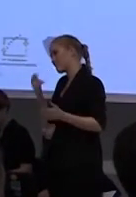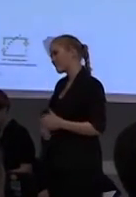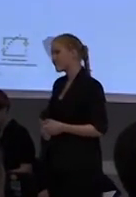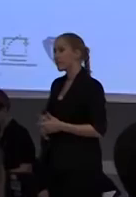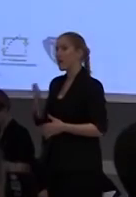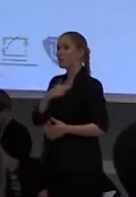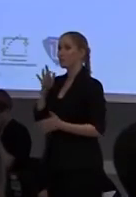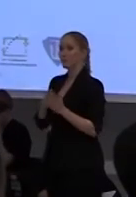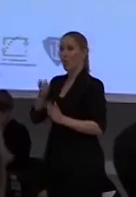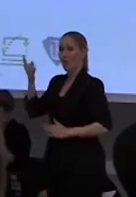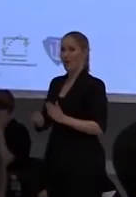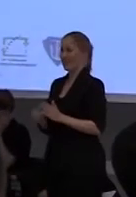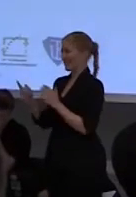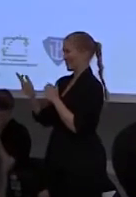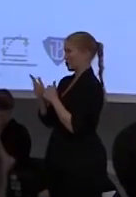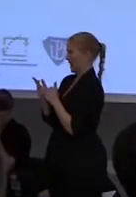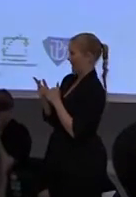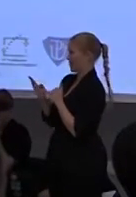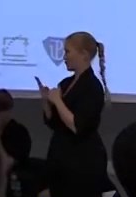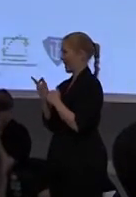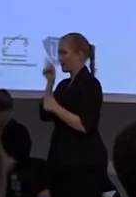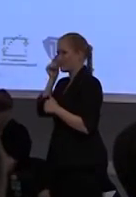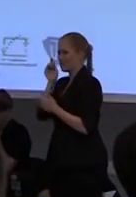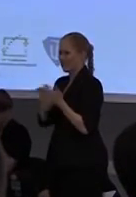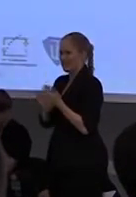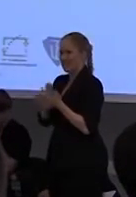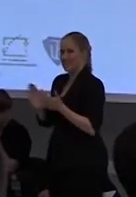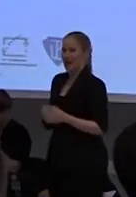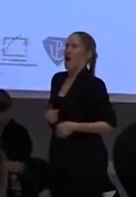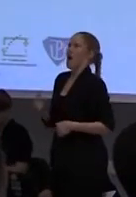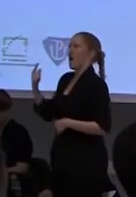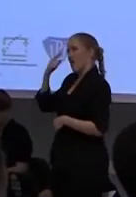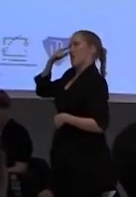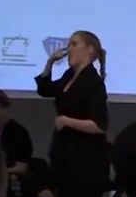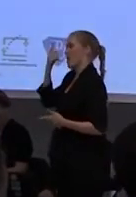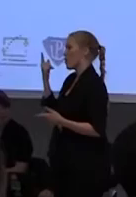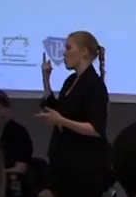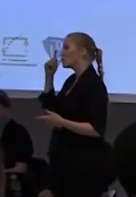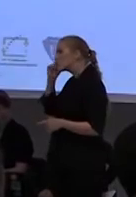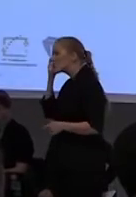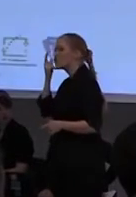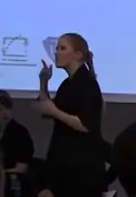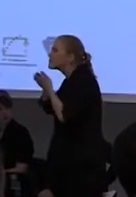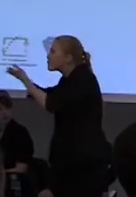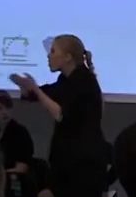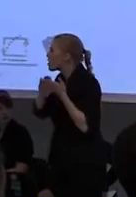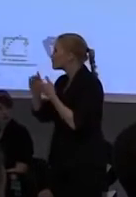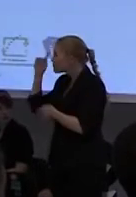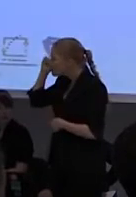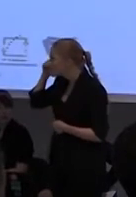minutách, 14, které mám, je zamyslet se a skutečně trošku společně se zamyslet nad